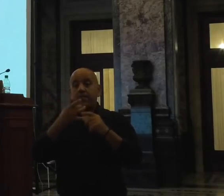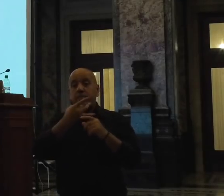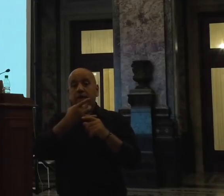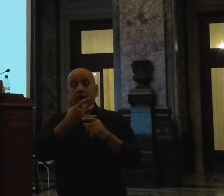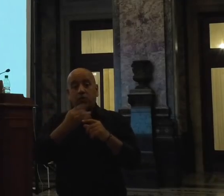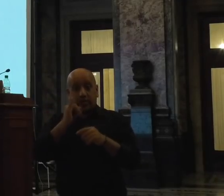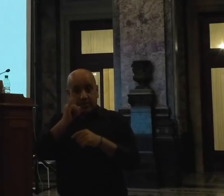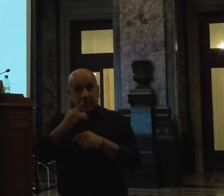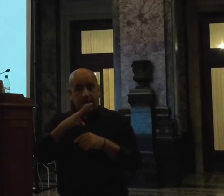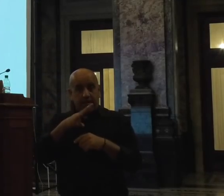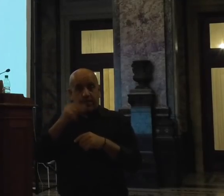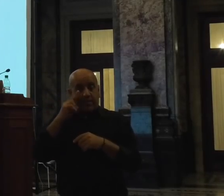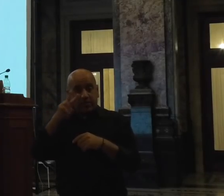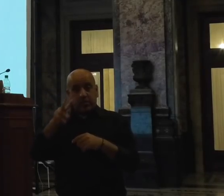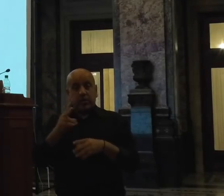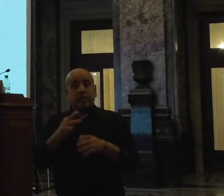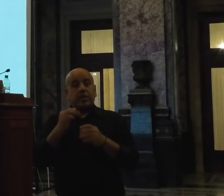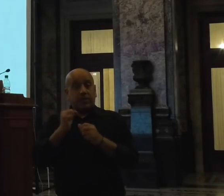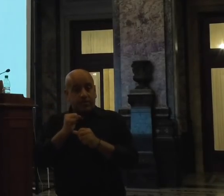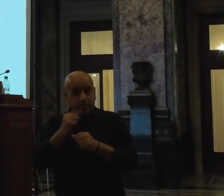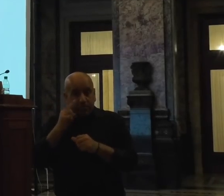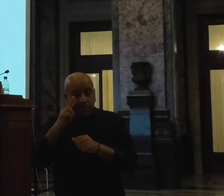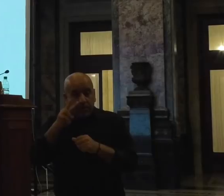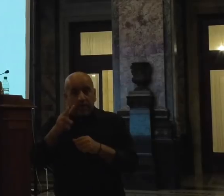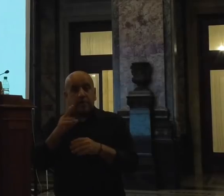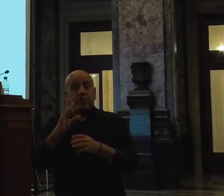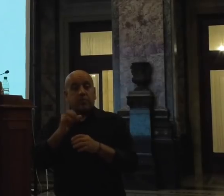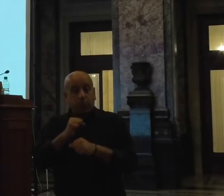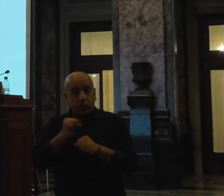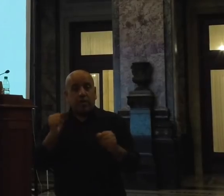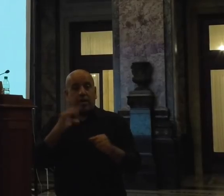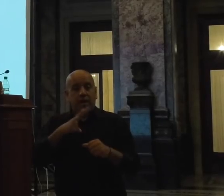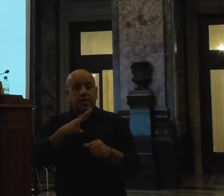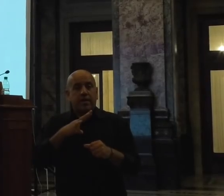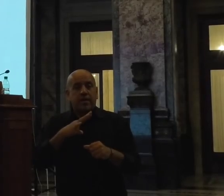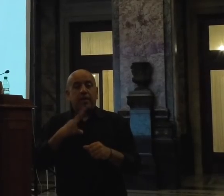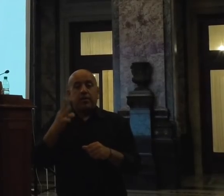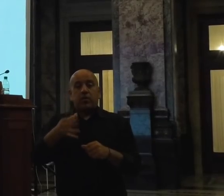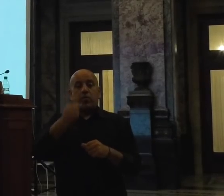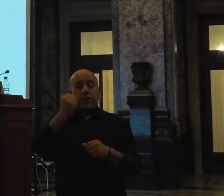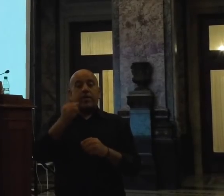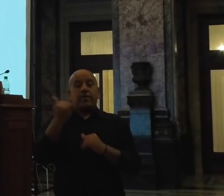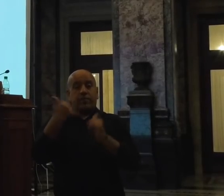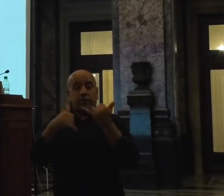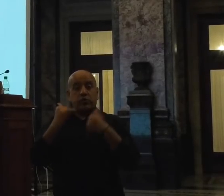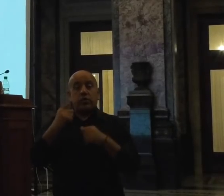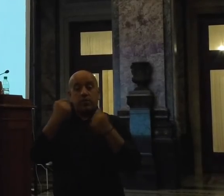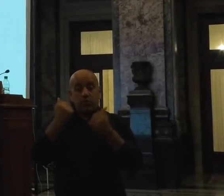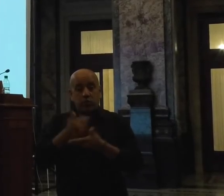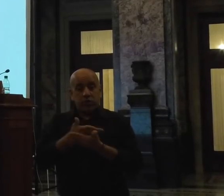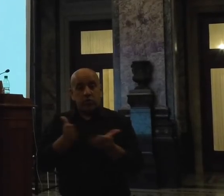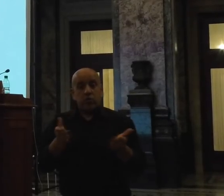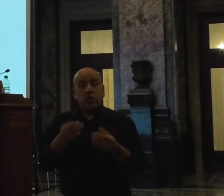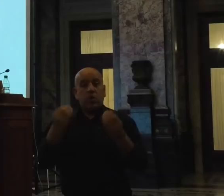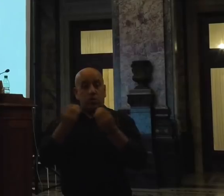sí hay visión, y ver si podía haber recuperación de información. Y mostraron en varios experimentos que